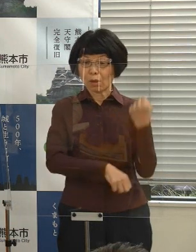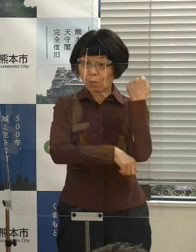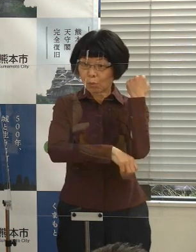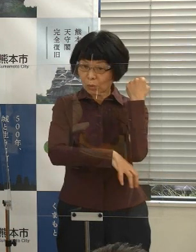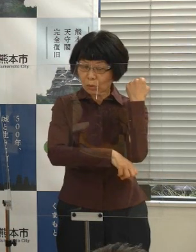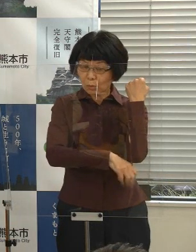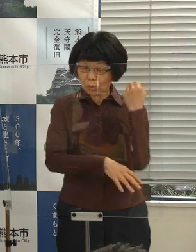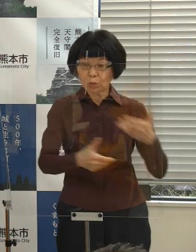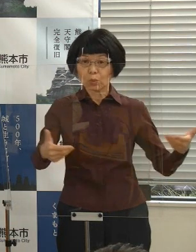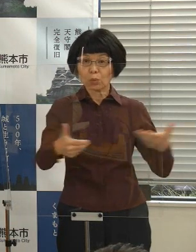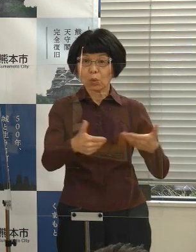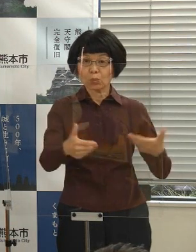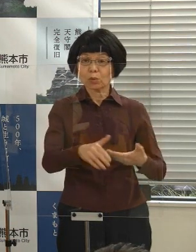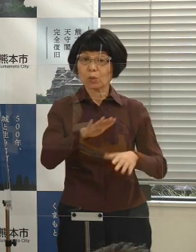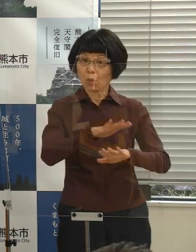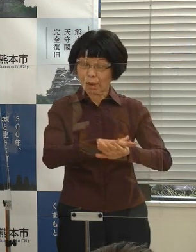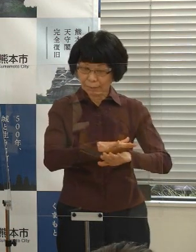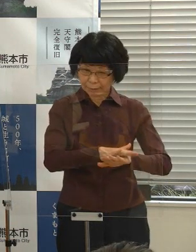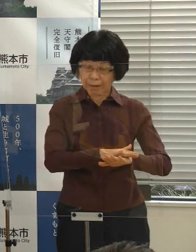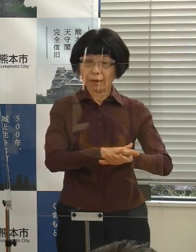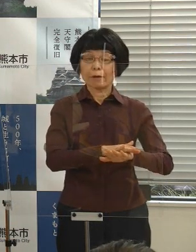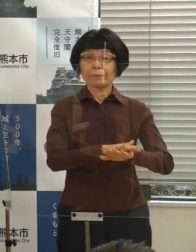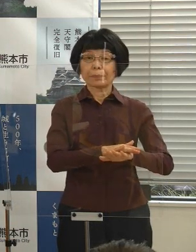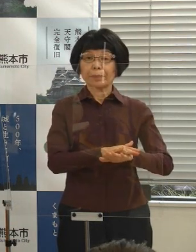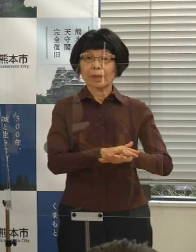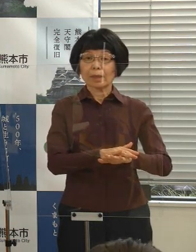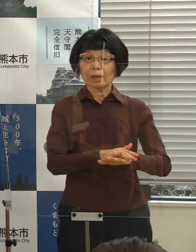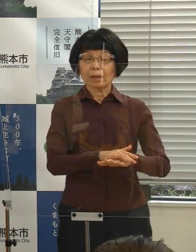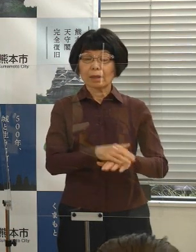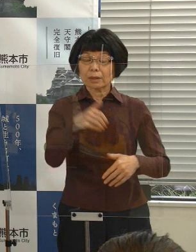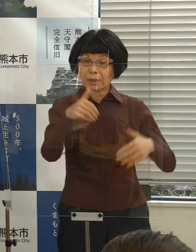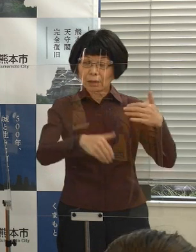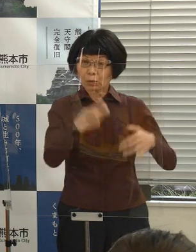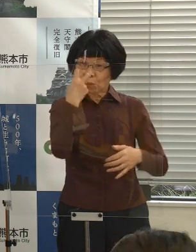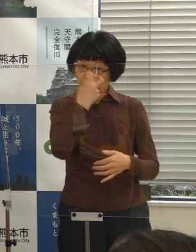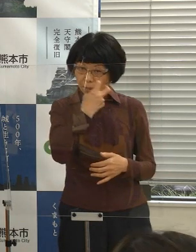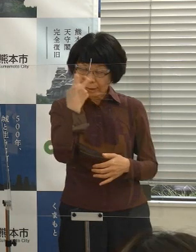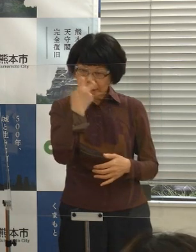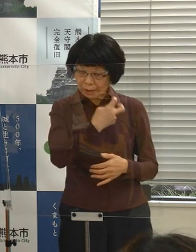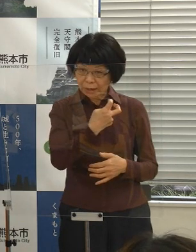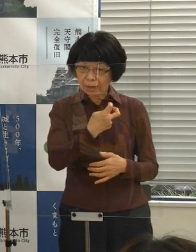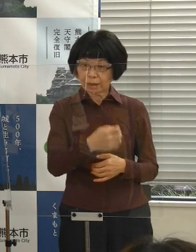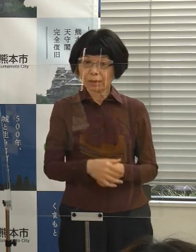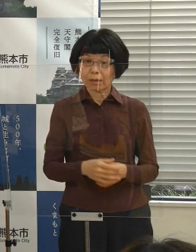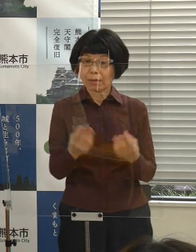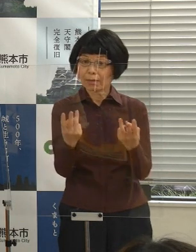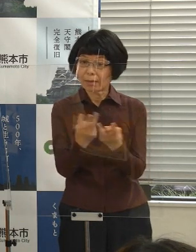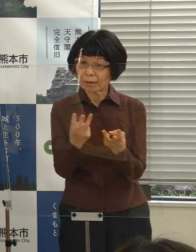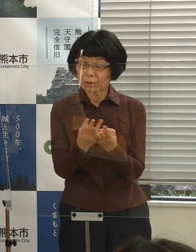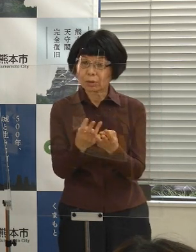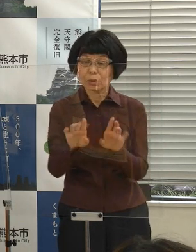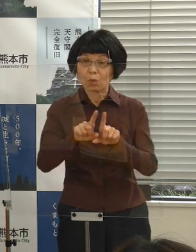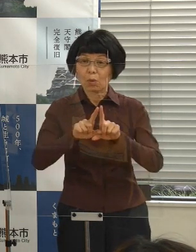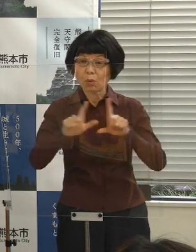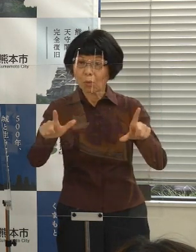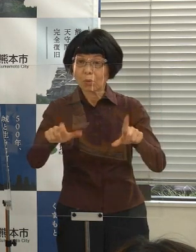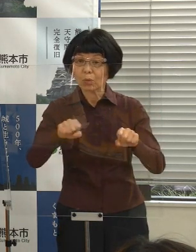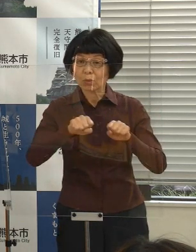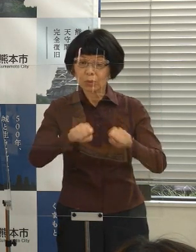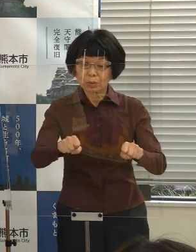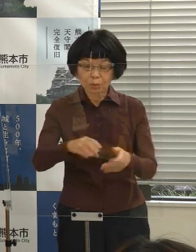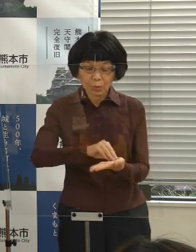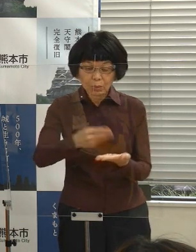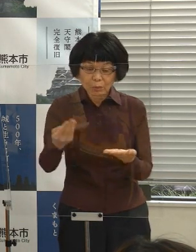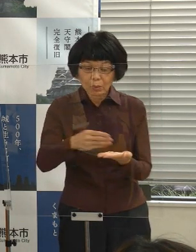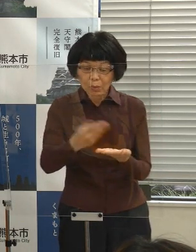か、それから選挙管理、投票あるいは開票に関するその業務執行に対するその意識っていうのが果たしてどう